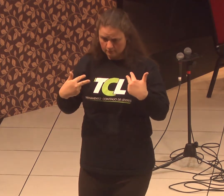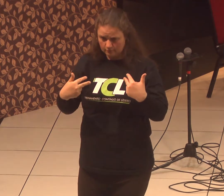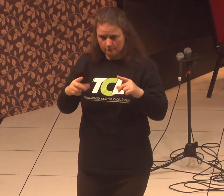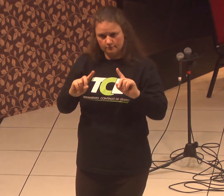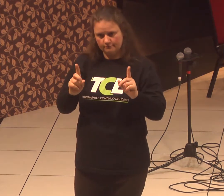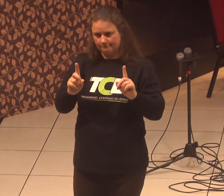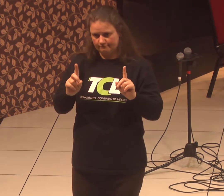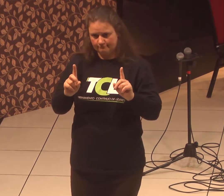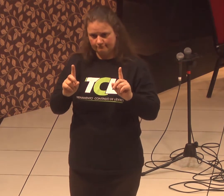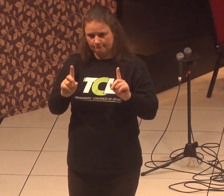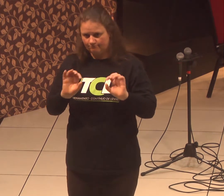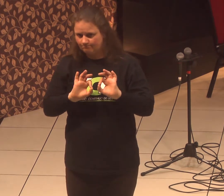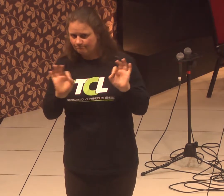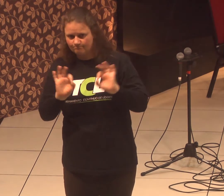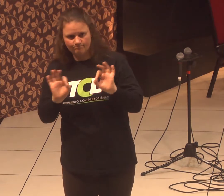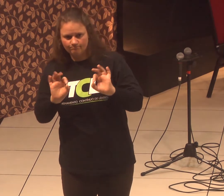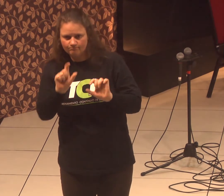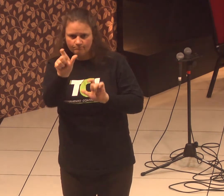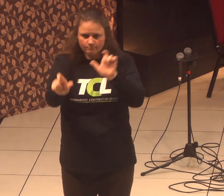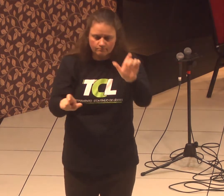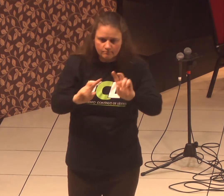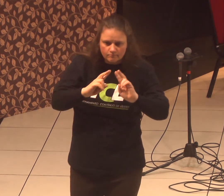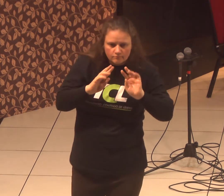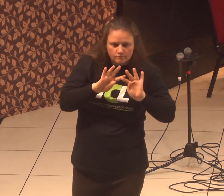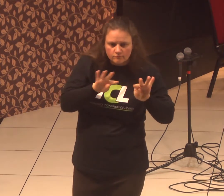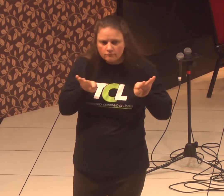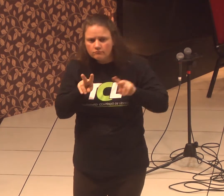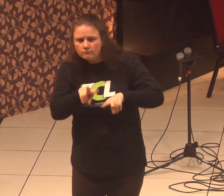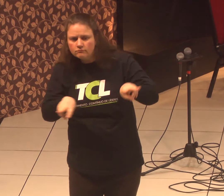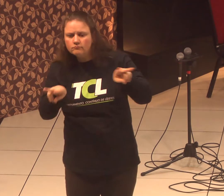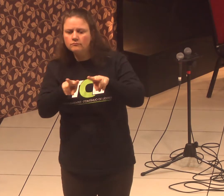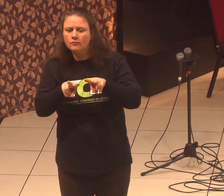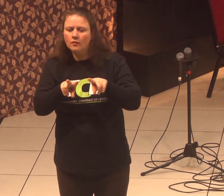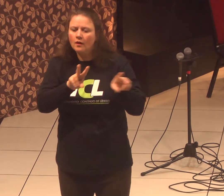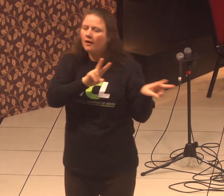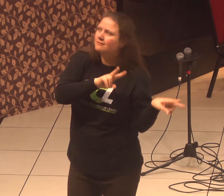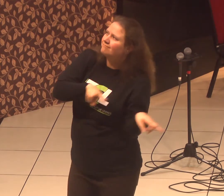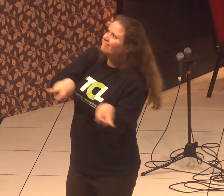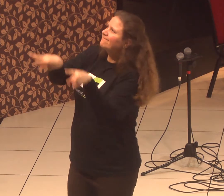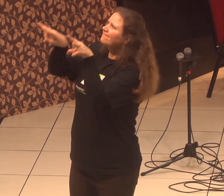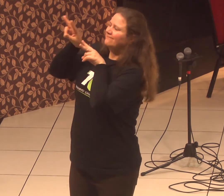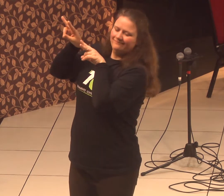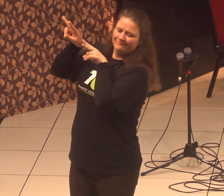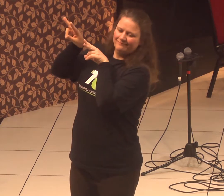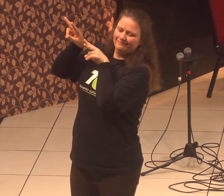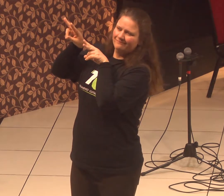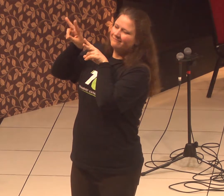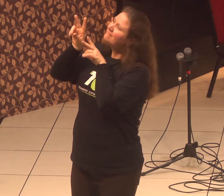É você? Não. É para sinalizar quem? Jesus.